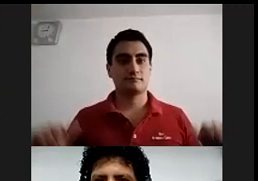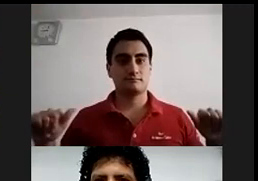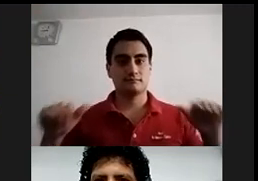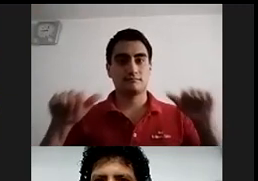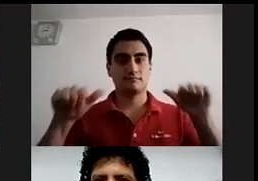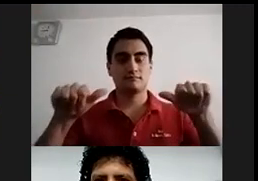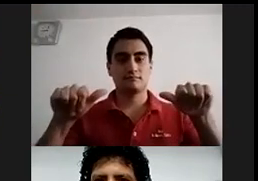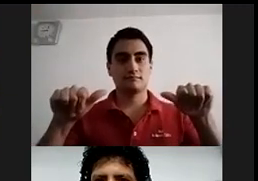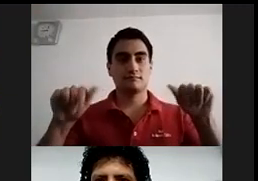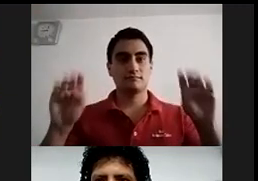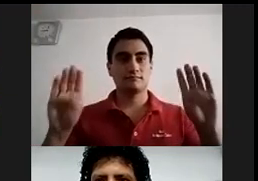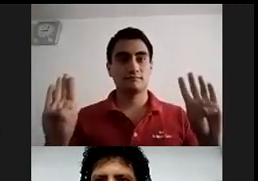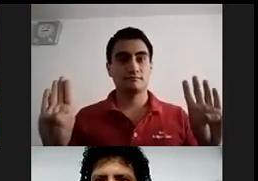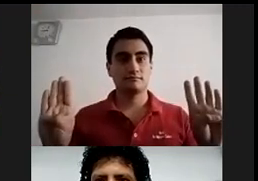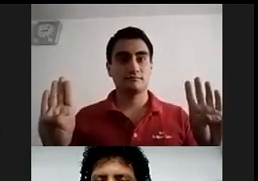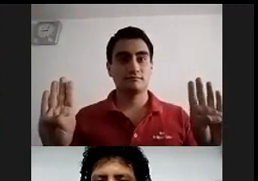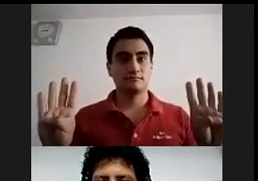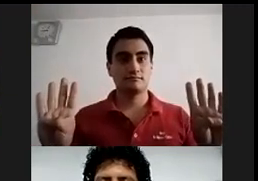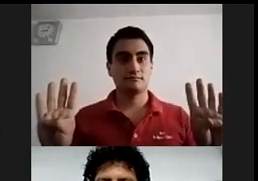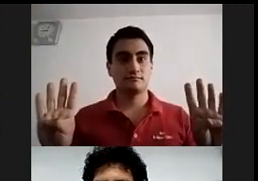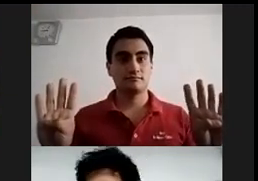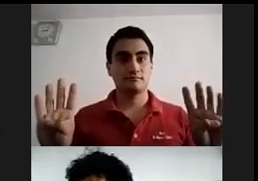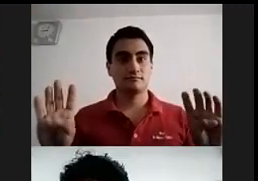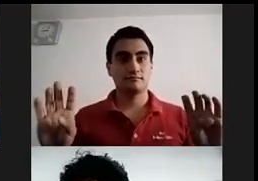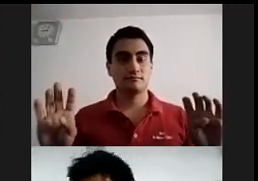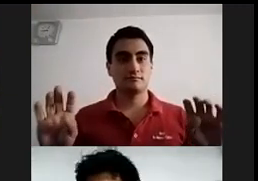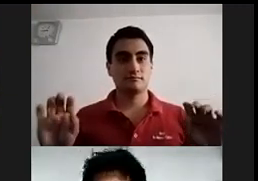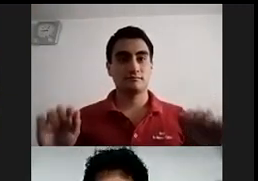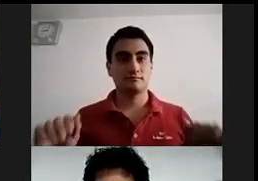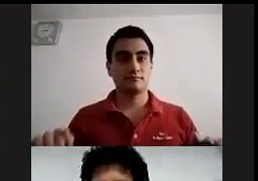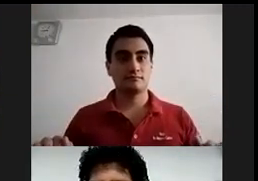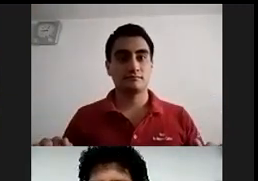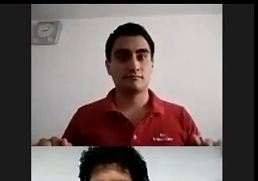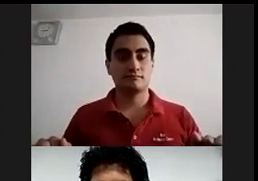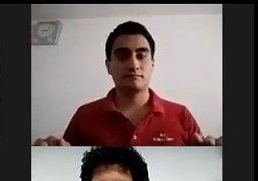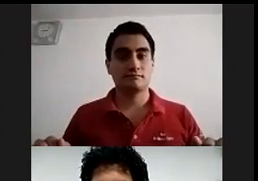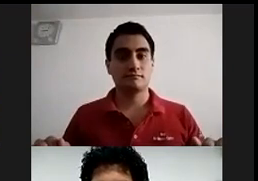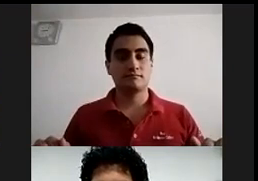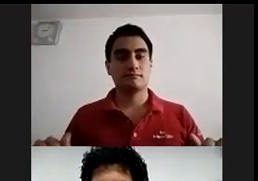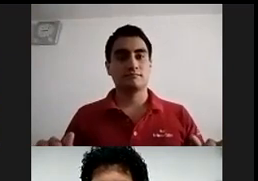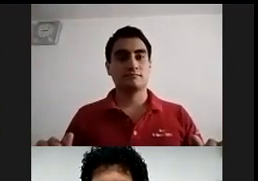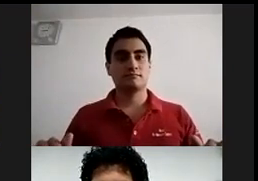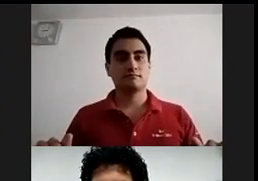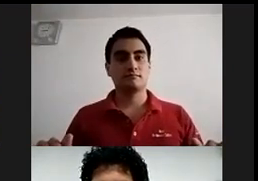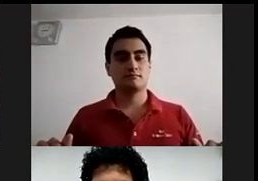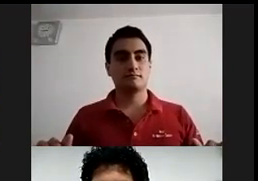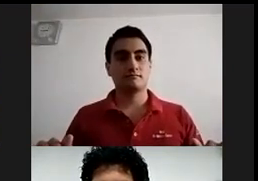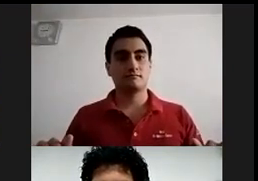encontré que se llama Lenguaje de Señas Mexicanas, de Señas Mexicana, y está en la Play Store y